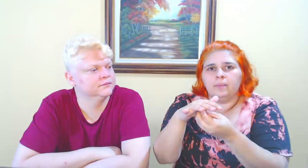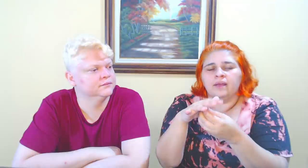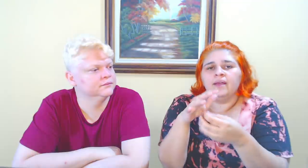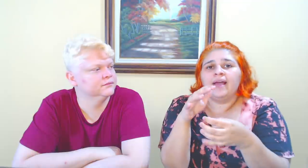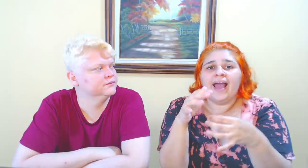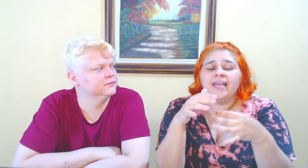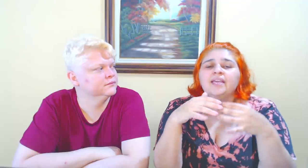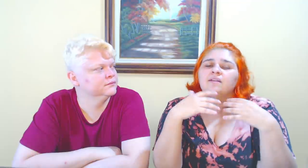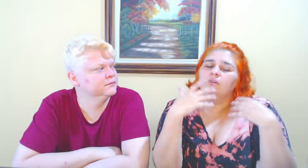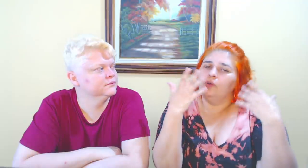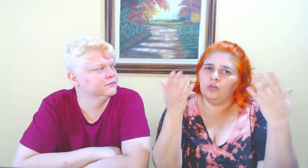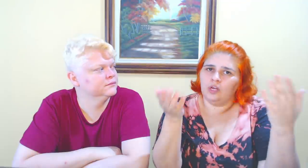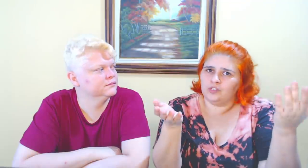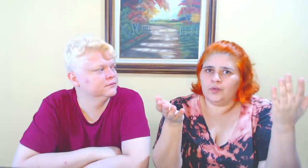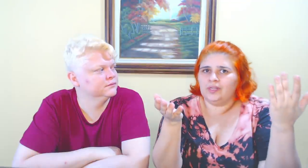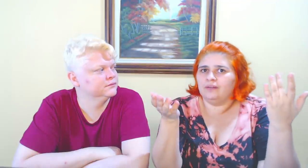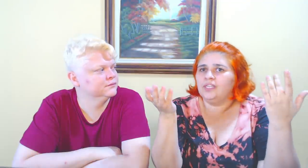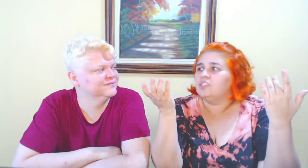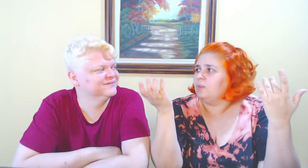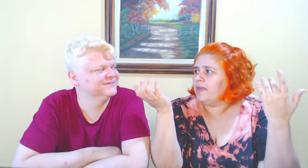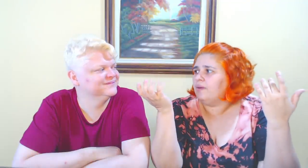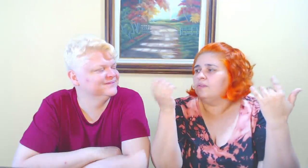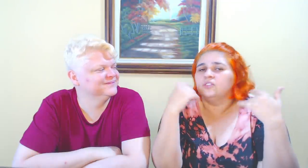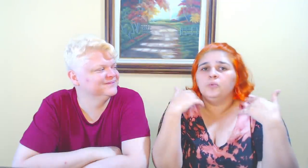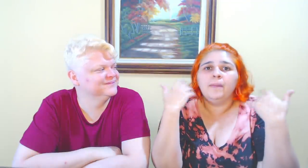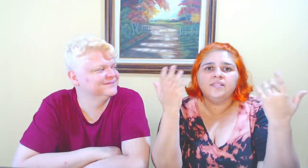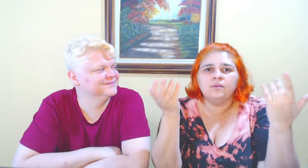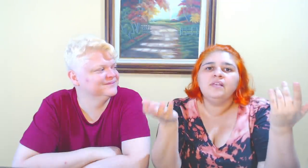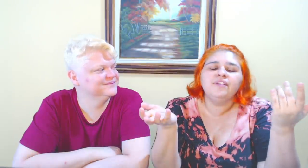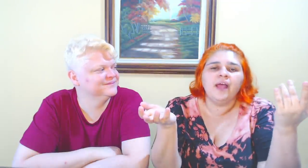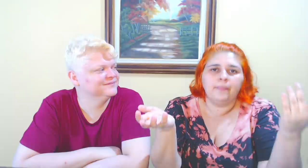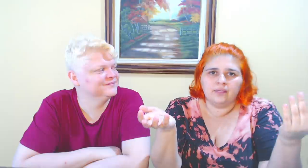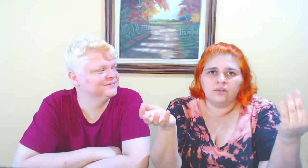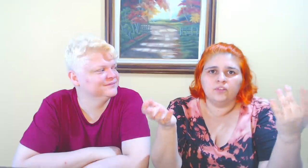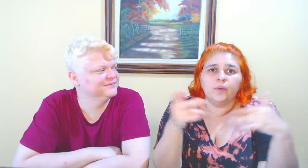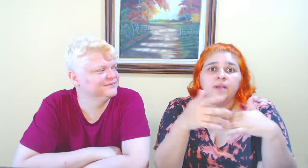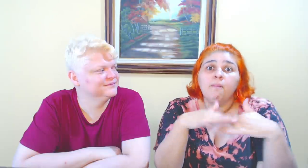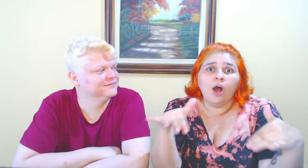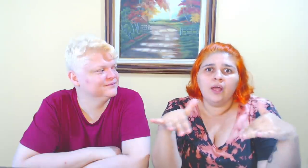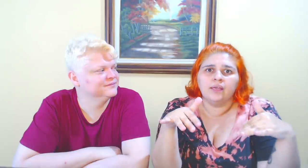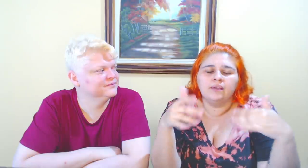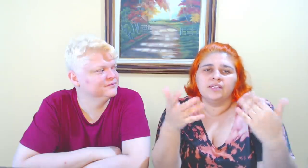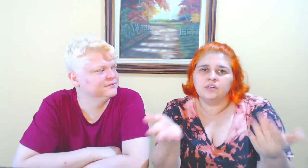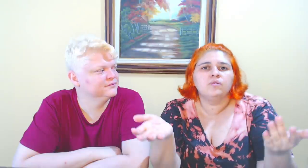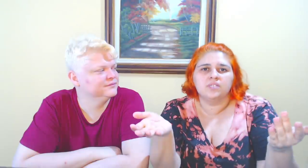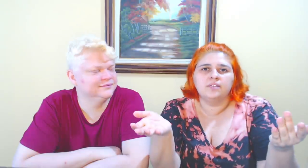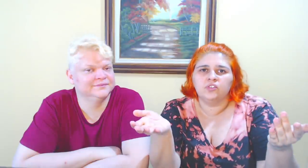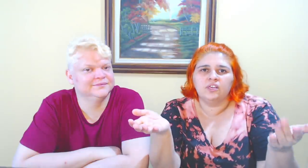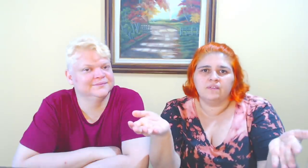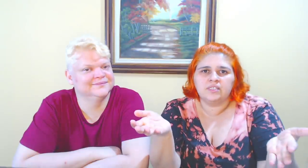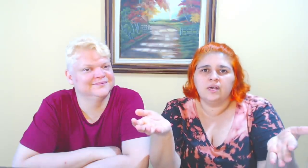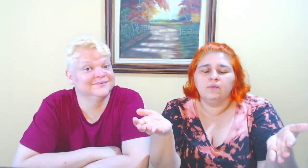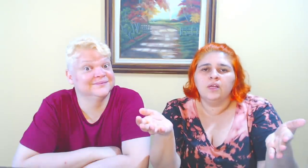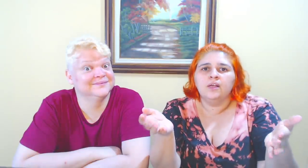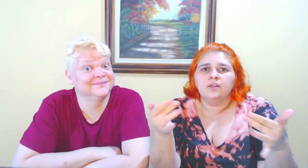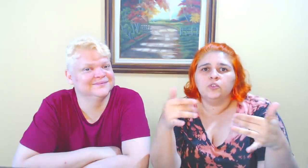Aí o nosso protagonista Pergunta Tipo Mas e o livre-arbítrio Tipo ele morre Nesse conceito De reversão Do tipo